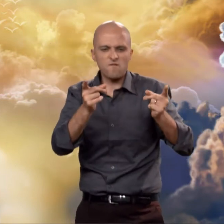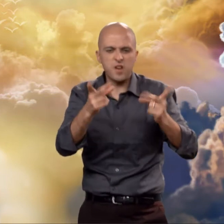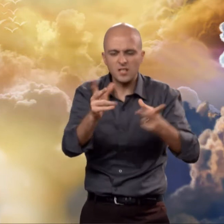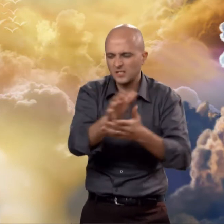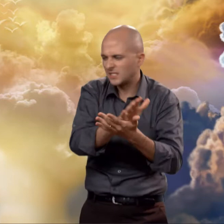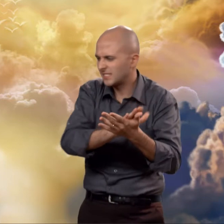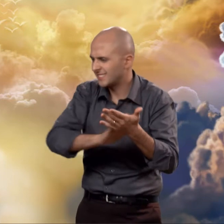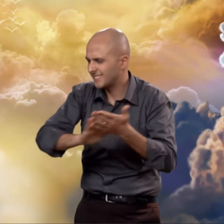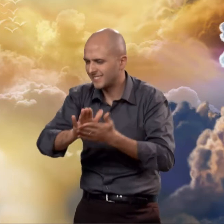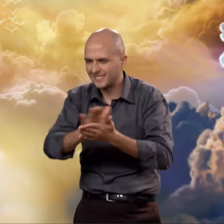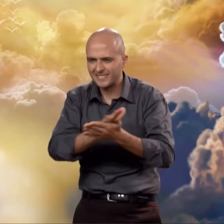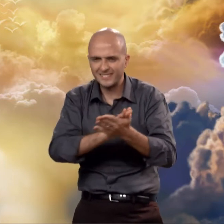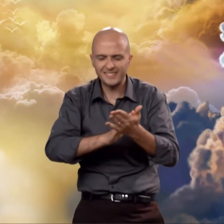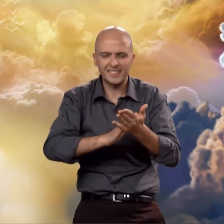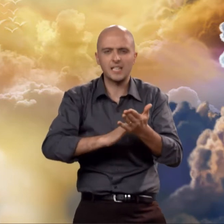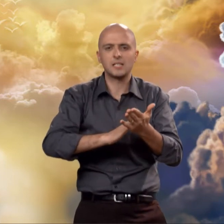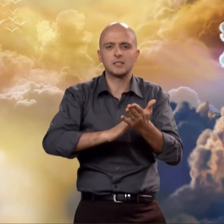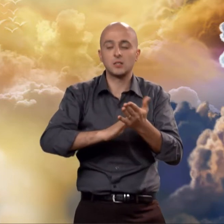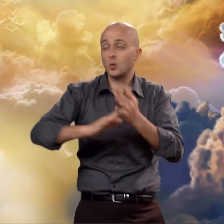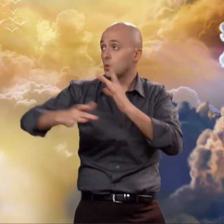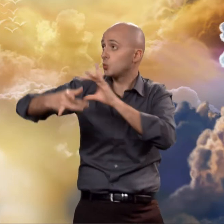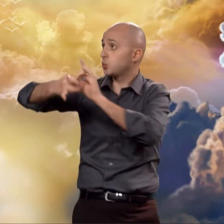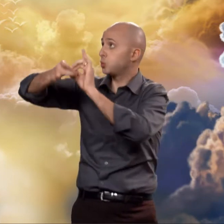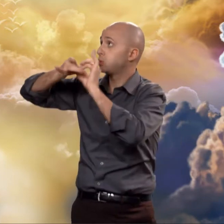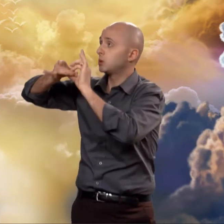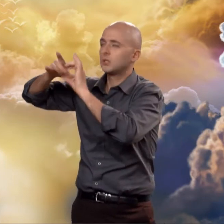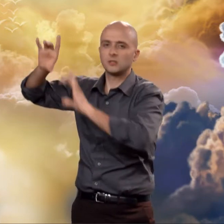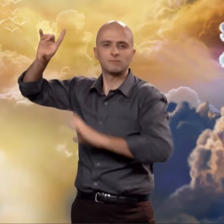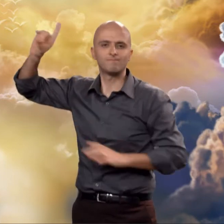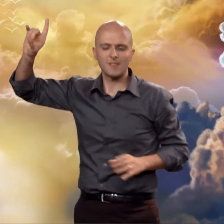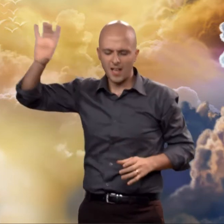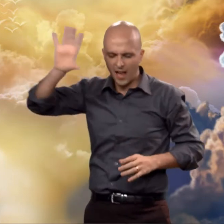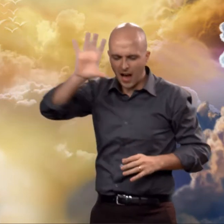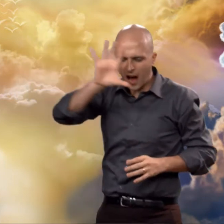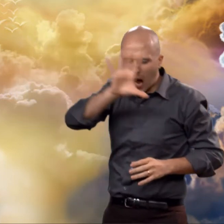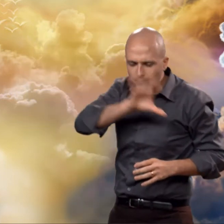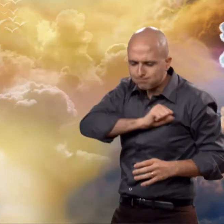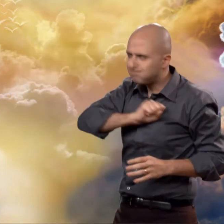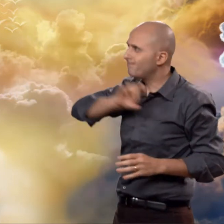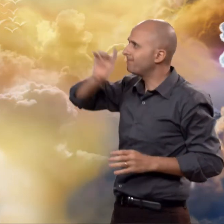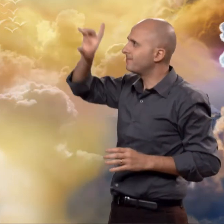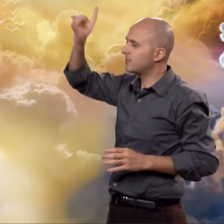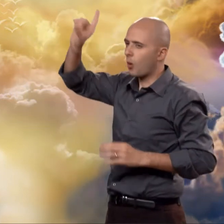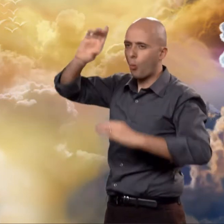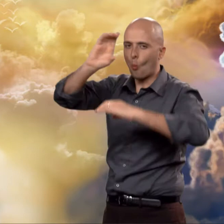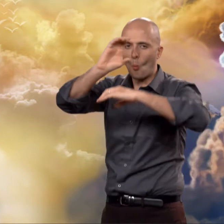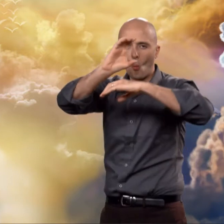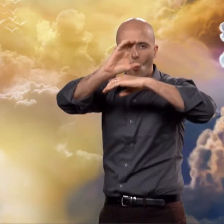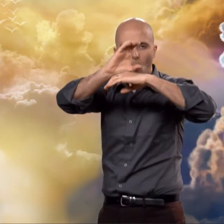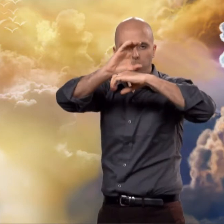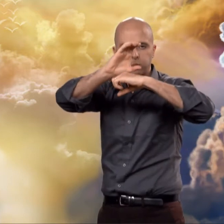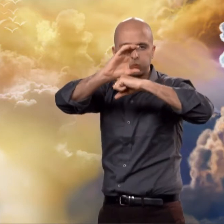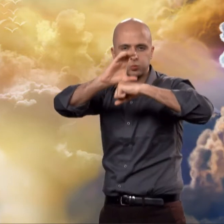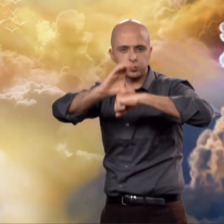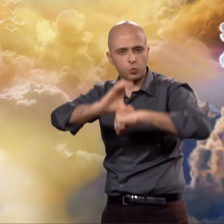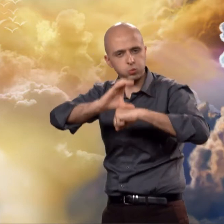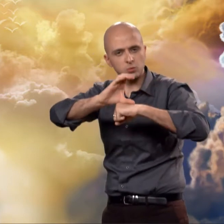Aqui está prefigurada a reunião dos não-judeus pelo Evangelho, quando os servos de Deus pregassem a todas as nações